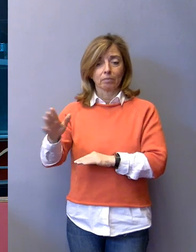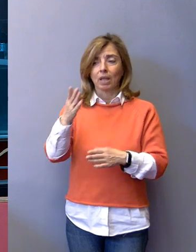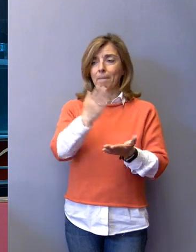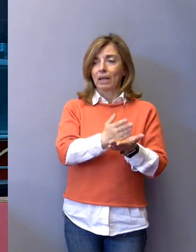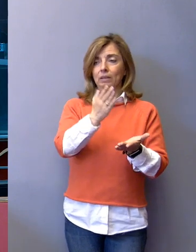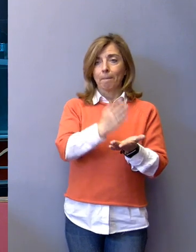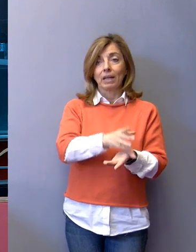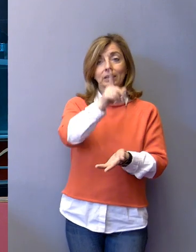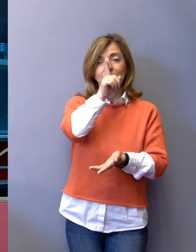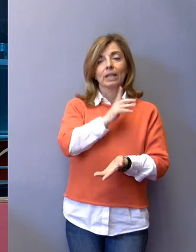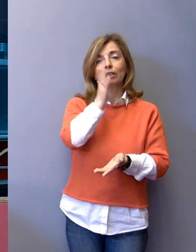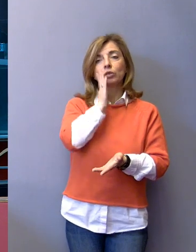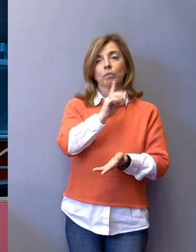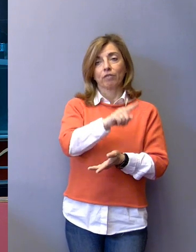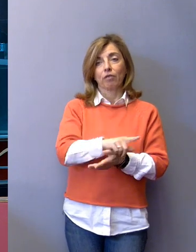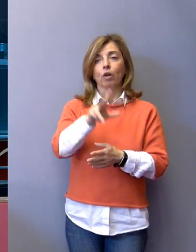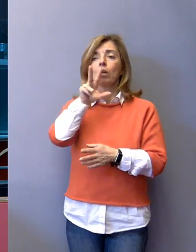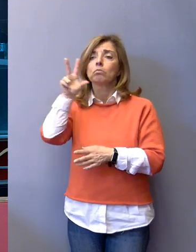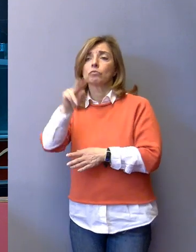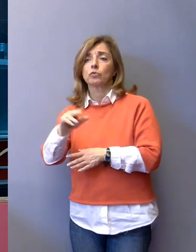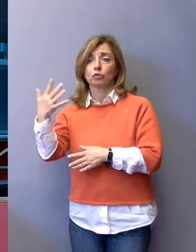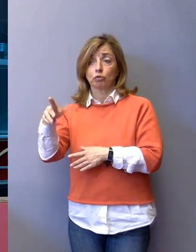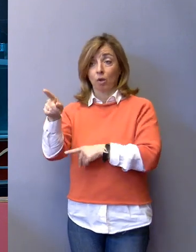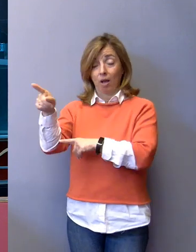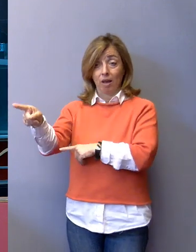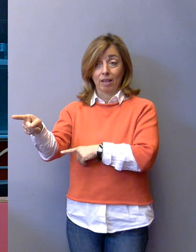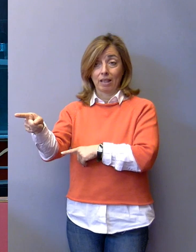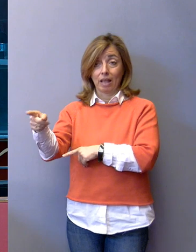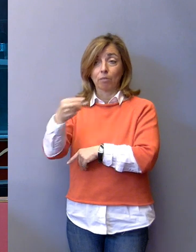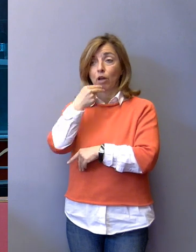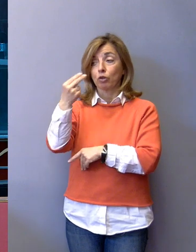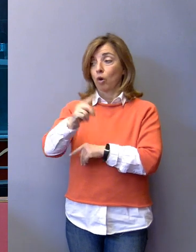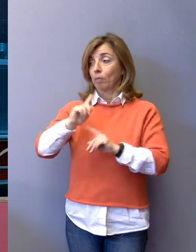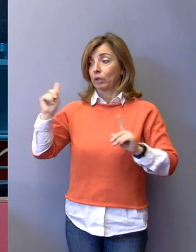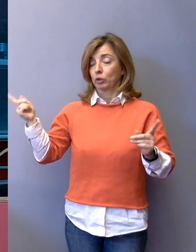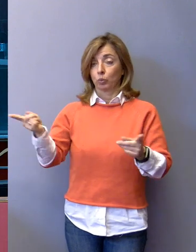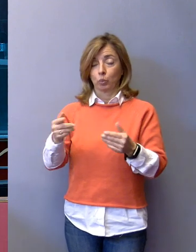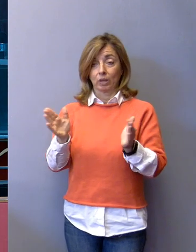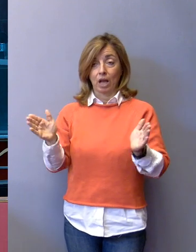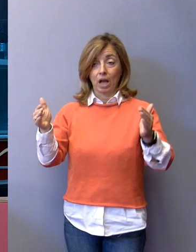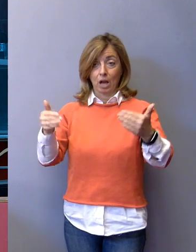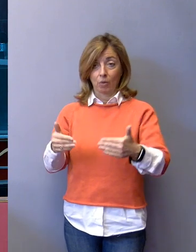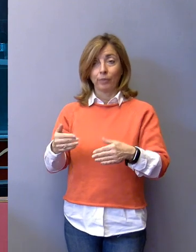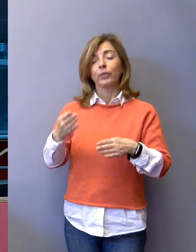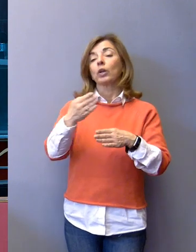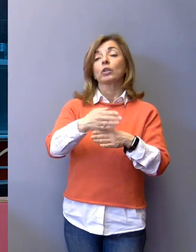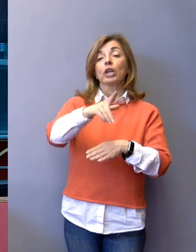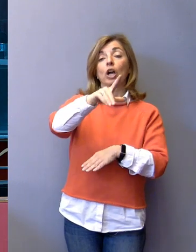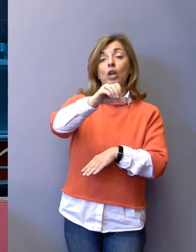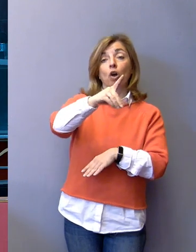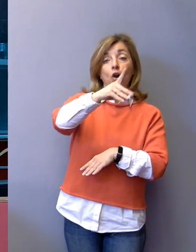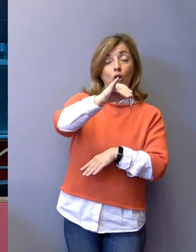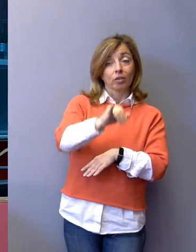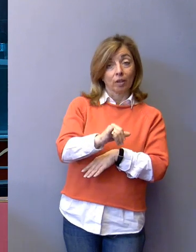silenzio per favore l'ha già l'ha già espresso lei al nome tutta Laura grazie consigliera Lodi prego per mozione